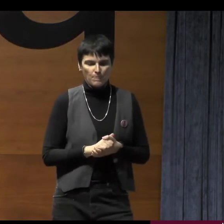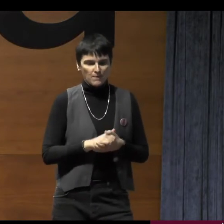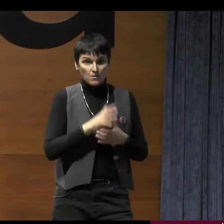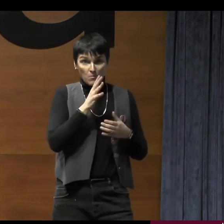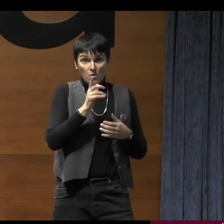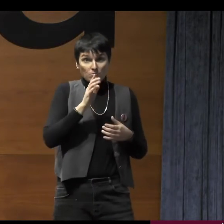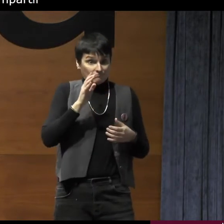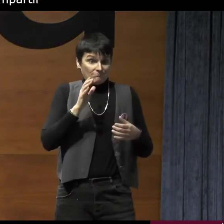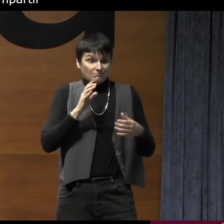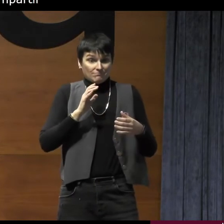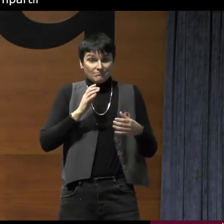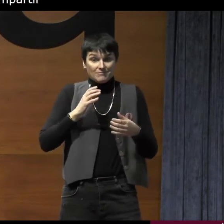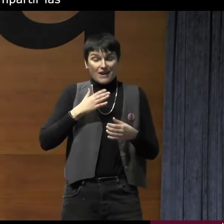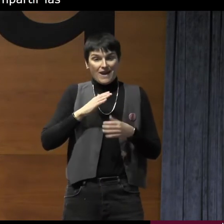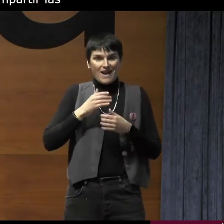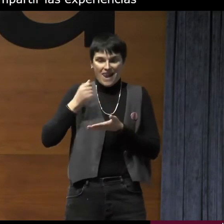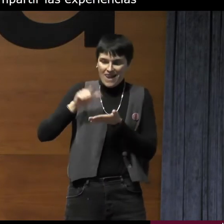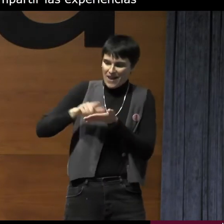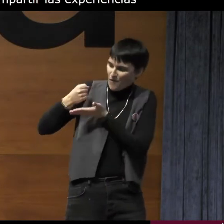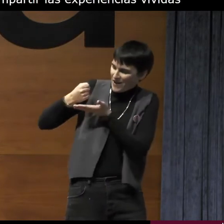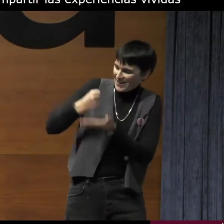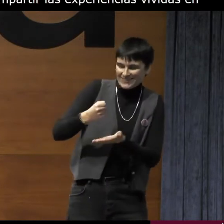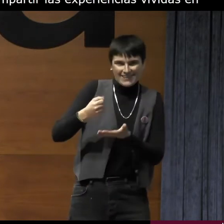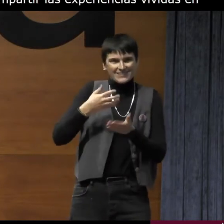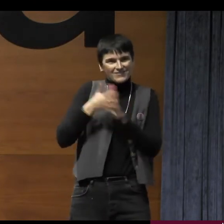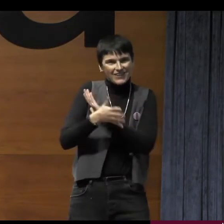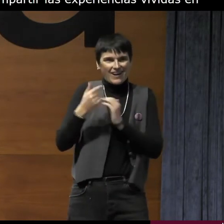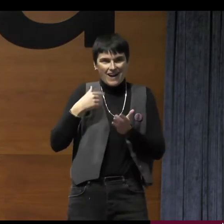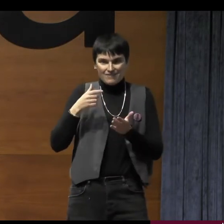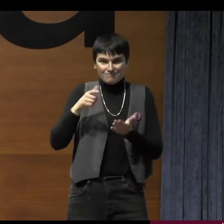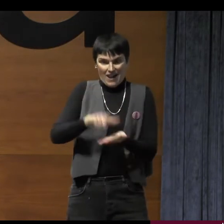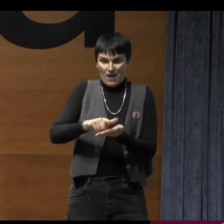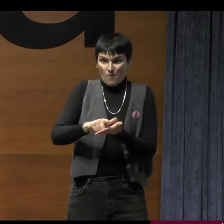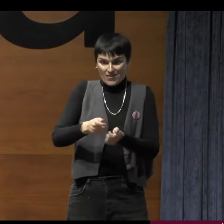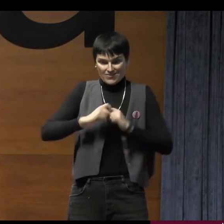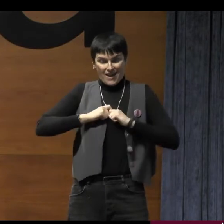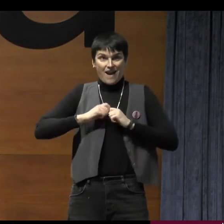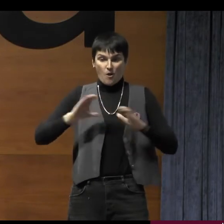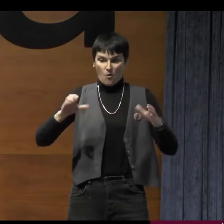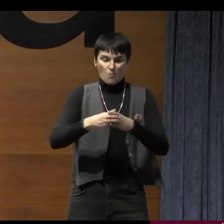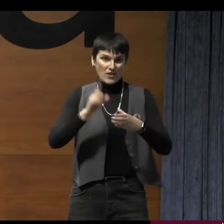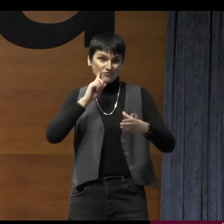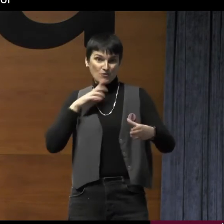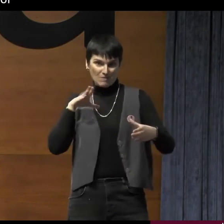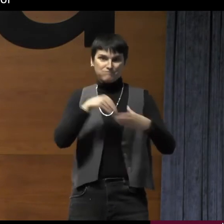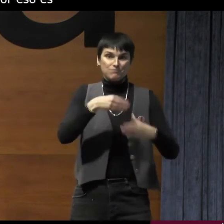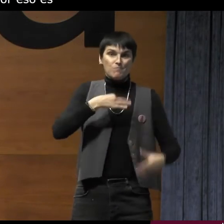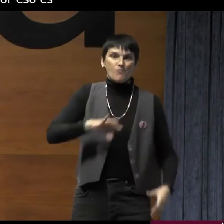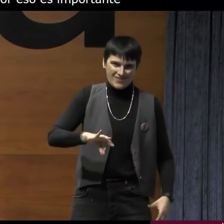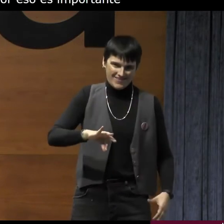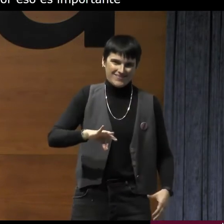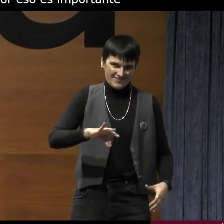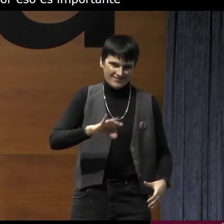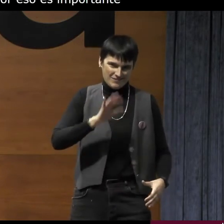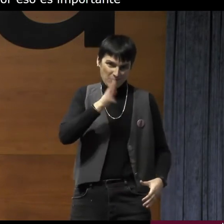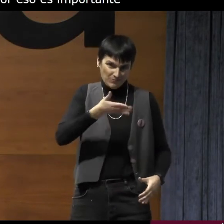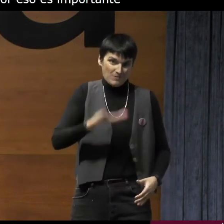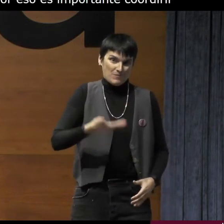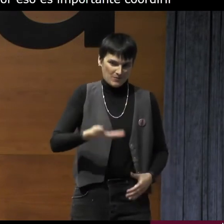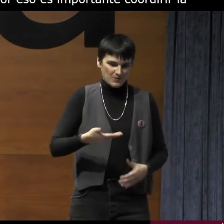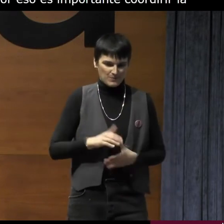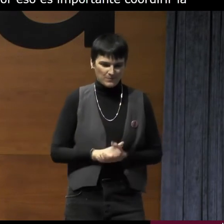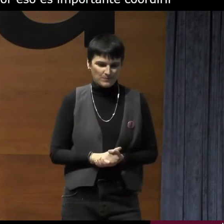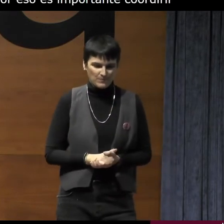es importante construir esa confianza. Es una lengua de herencia que nos